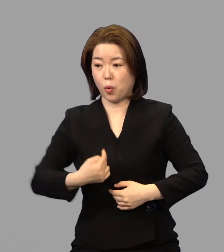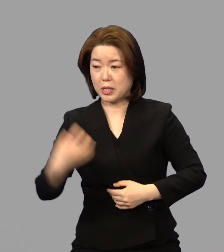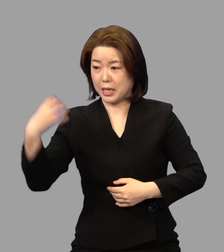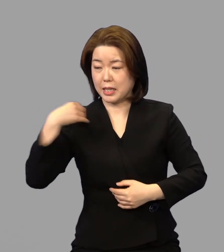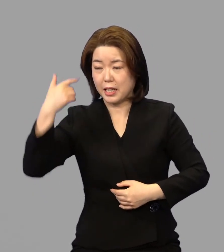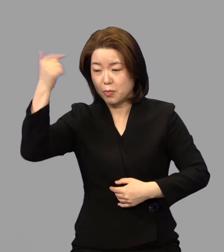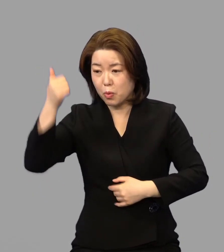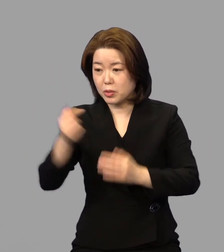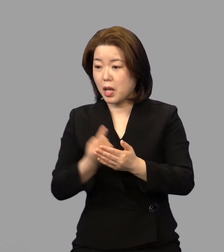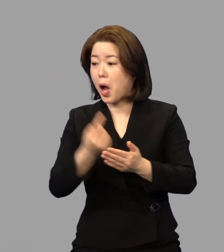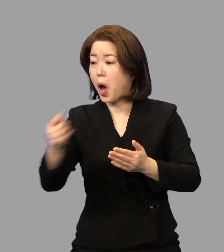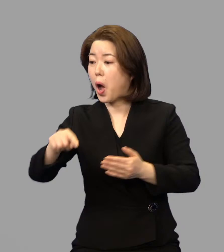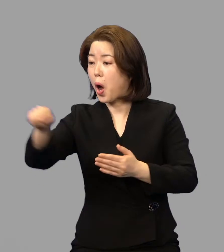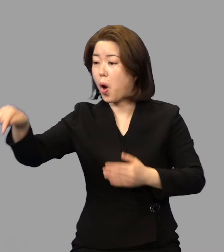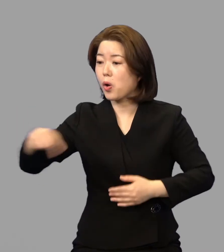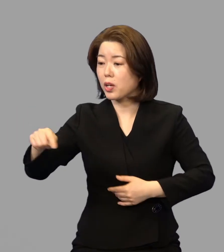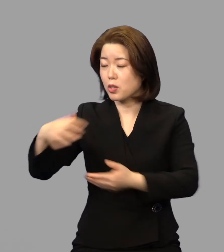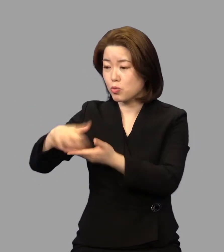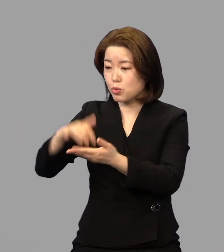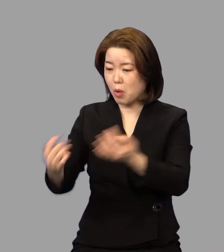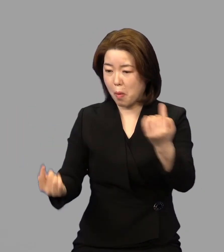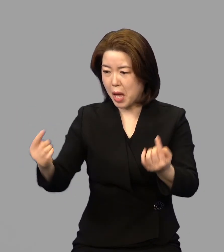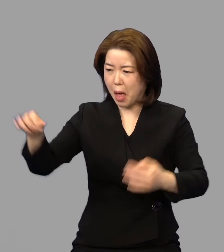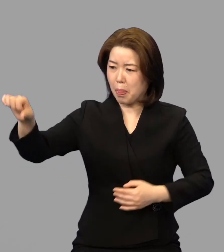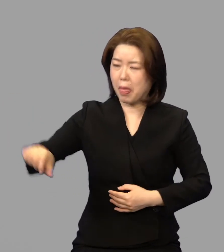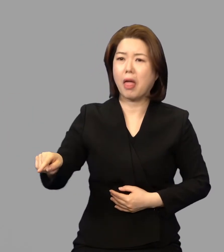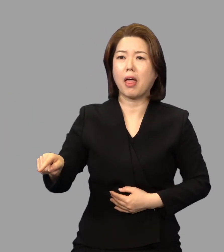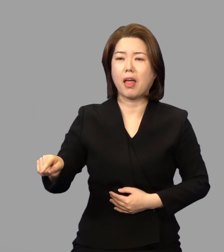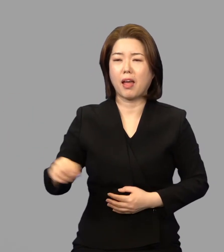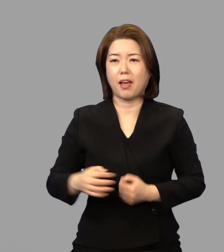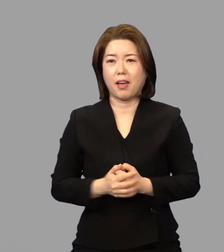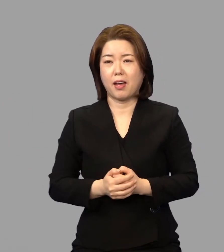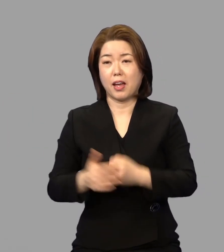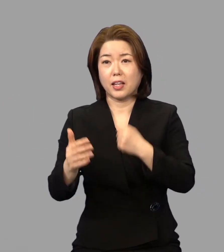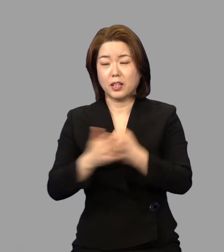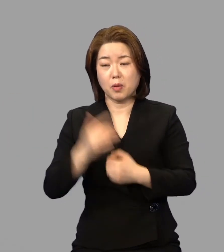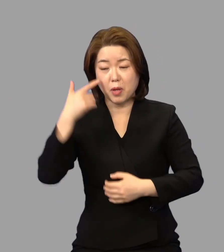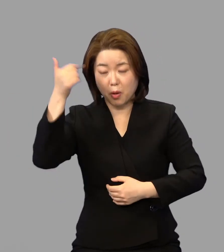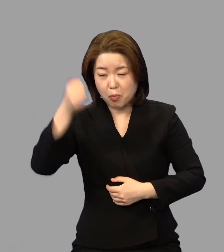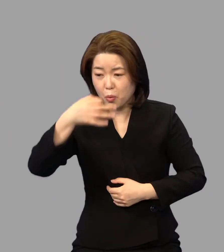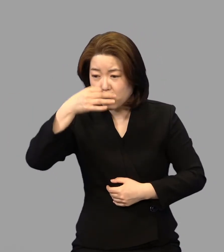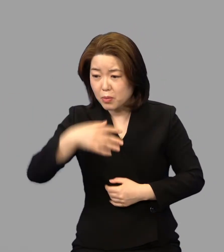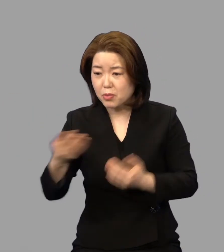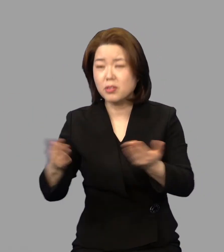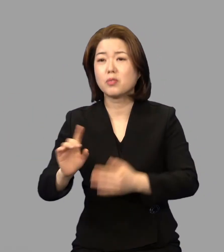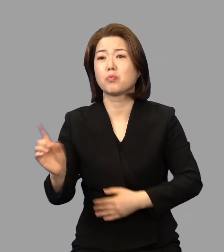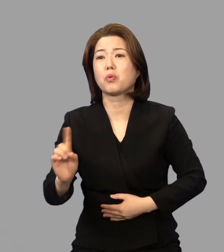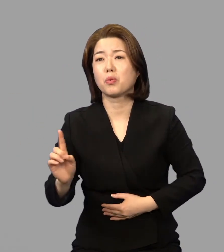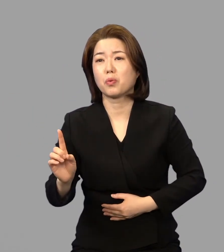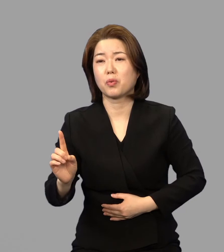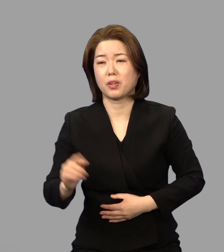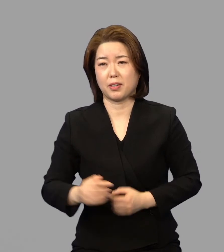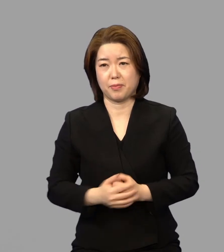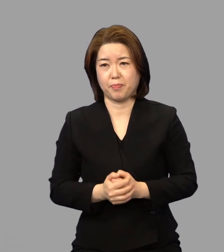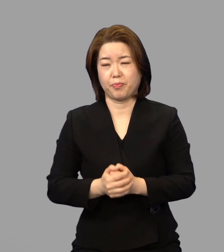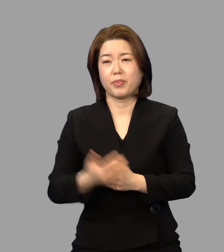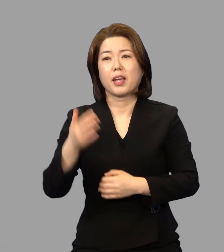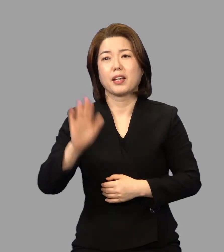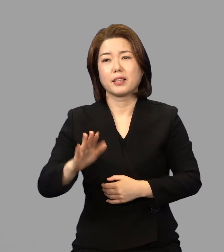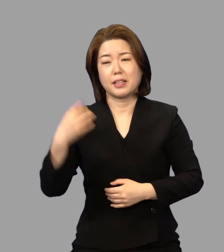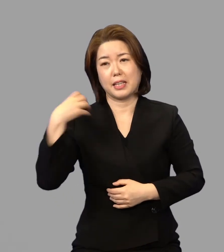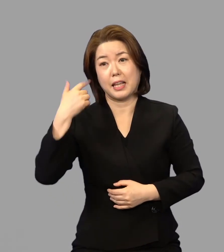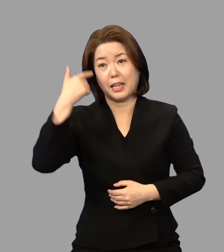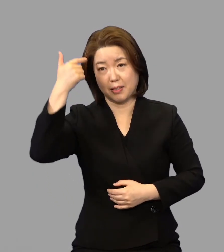되게 적었어요. 그러니 목회가 무슨 힘이 든 일이 뭐가 있겠습니까? 그런데 담임